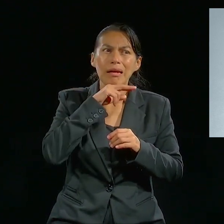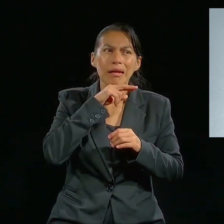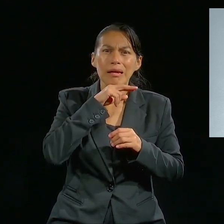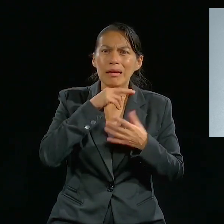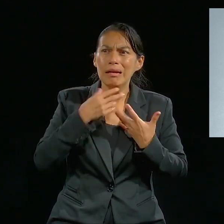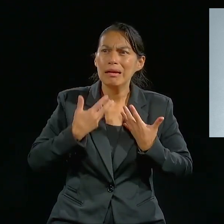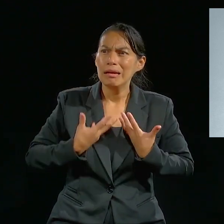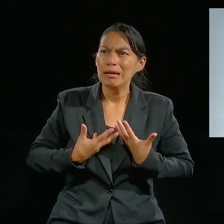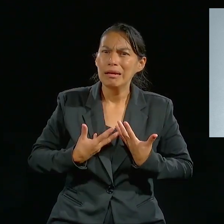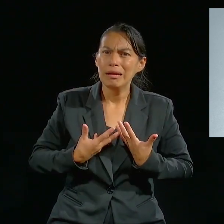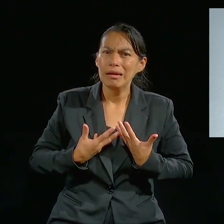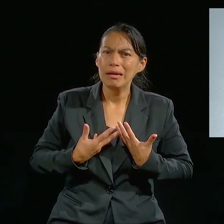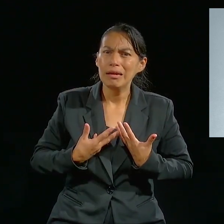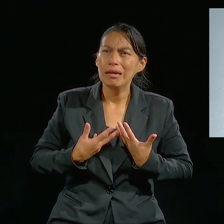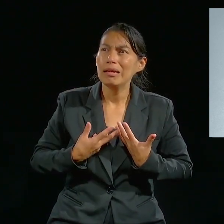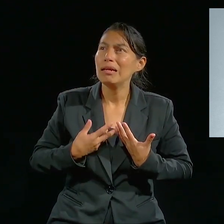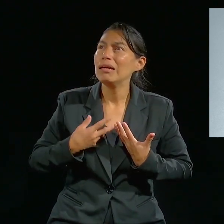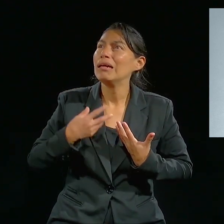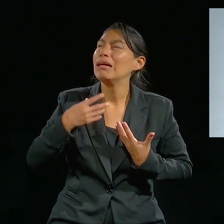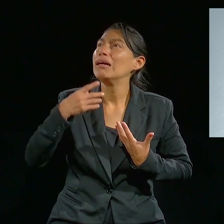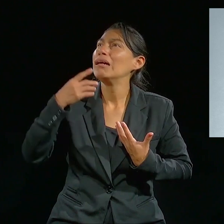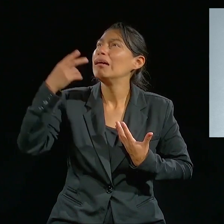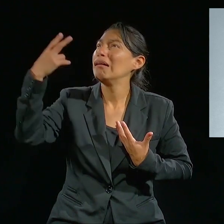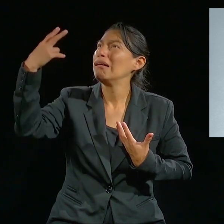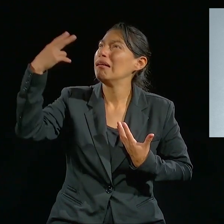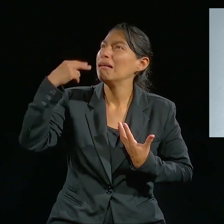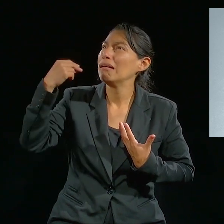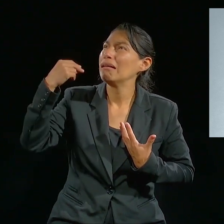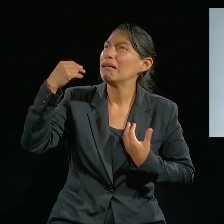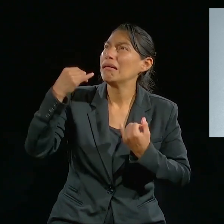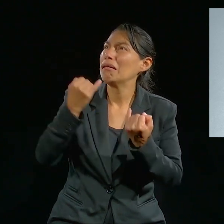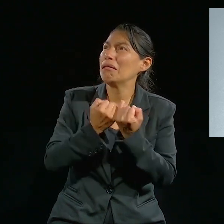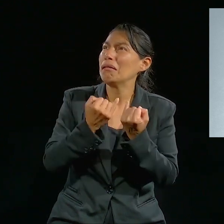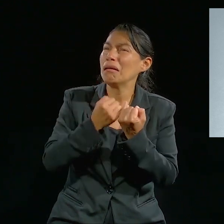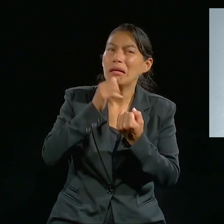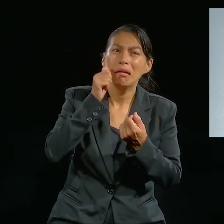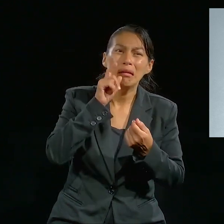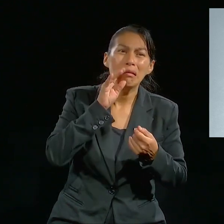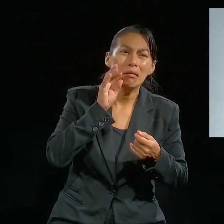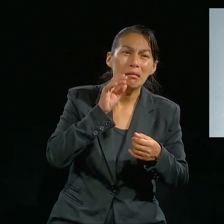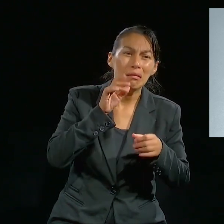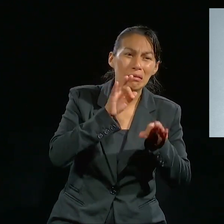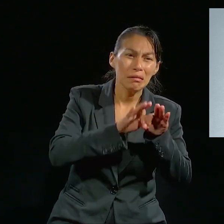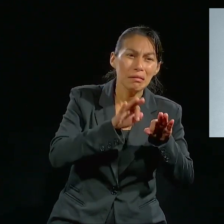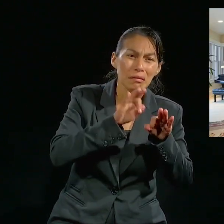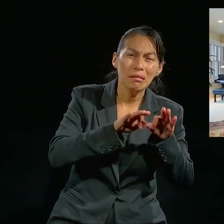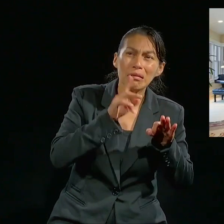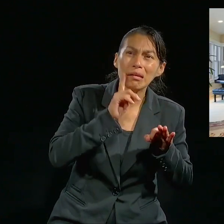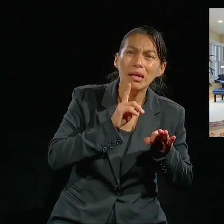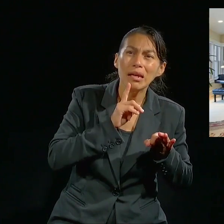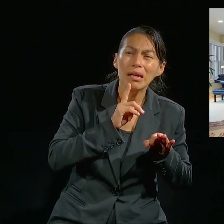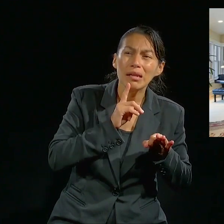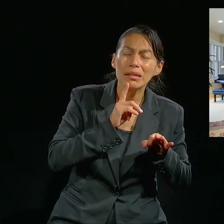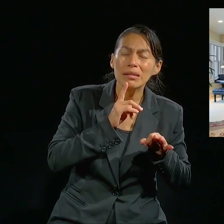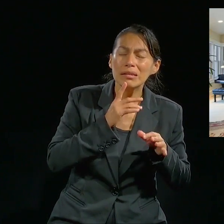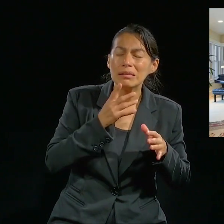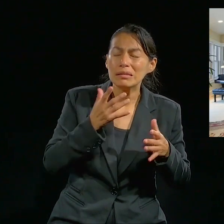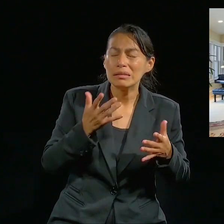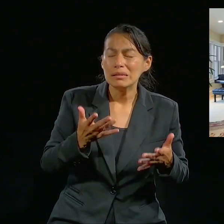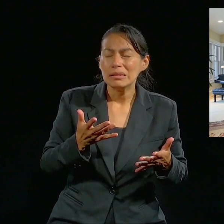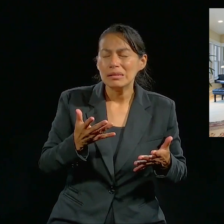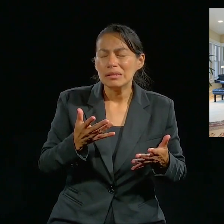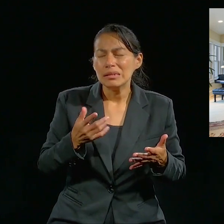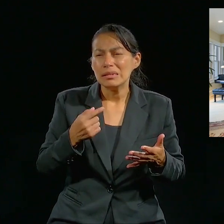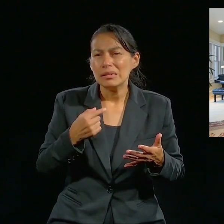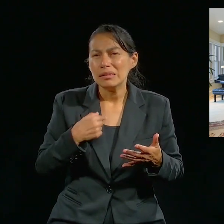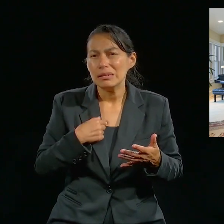preocupé porque dije y si el señor me dice que no a mí también como lo hizo con ella y llevaba poco